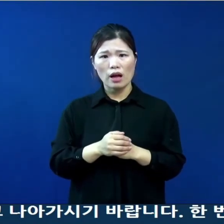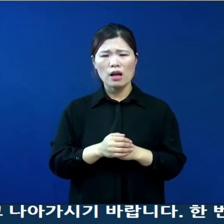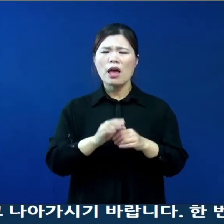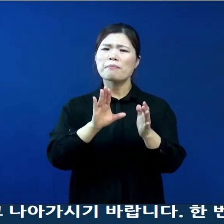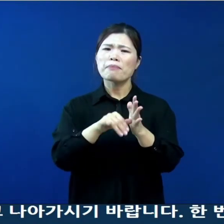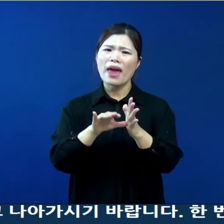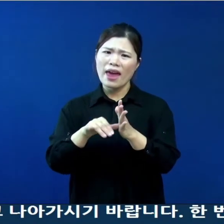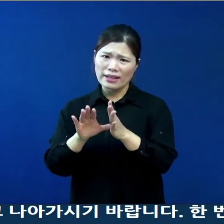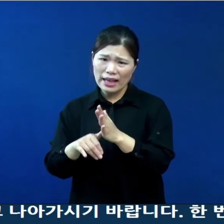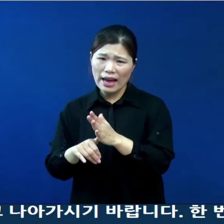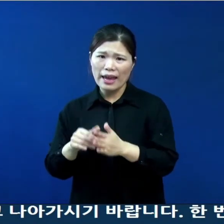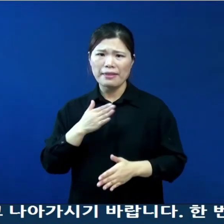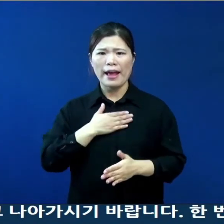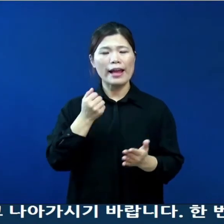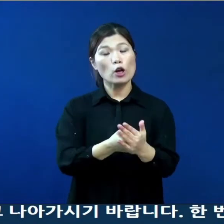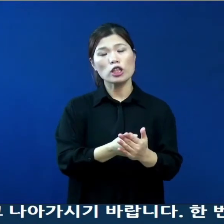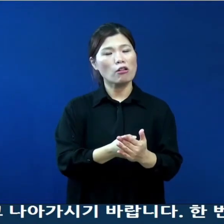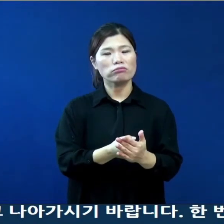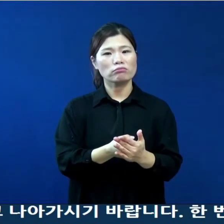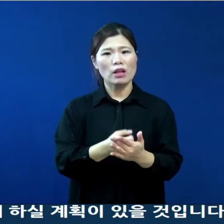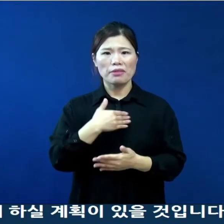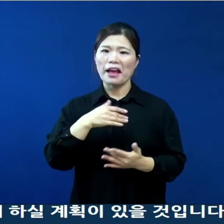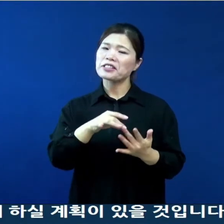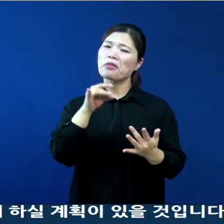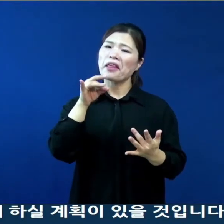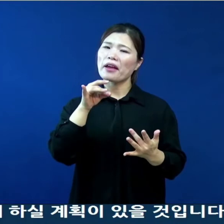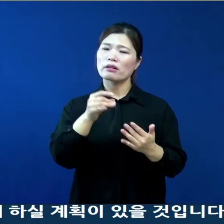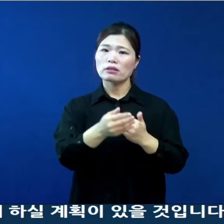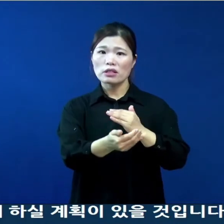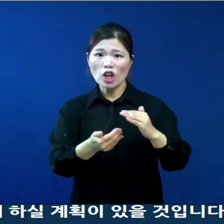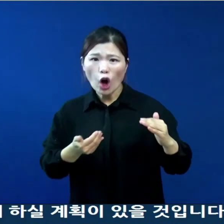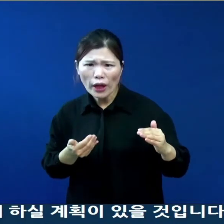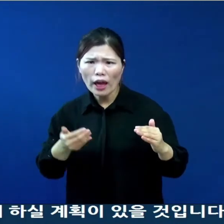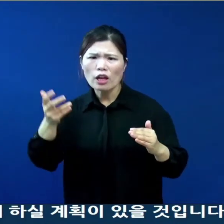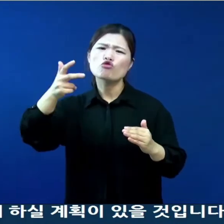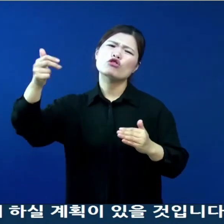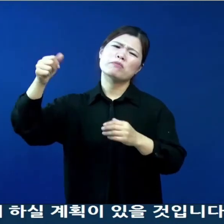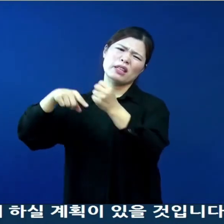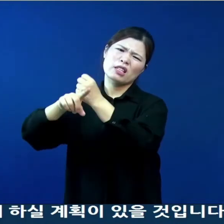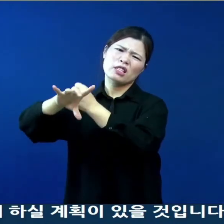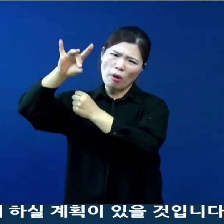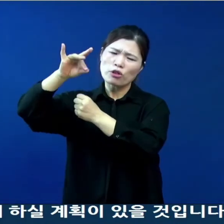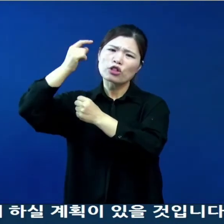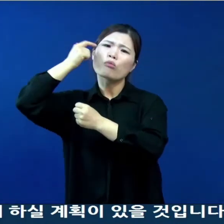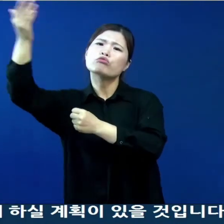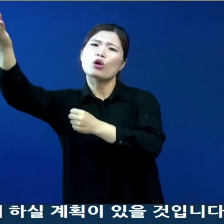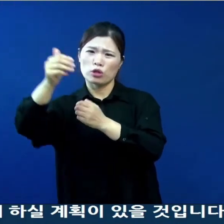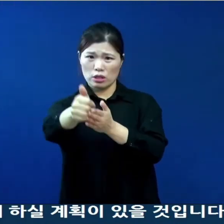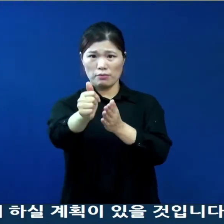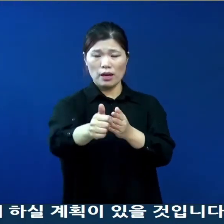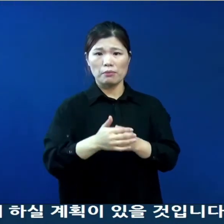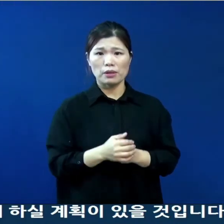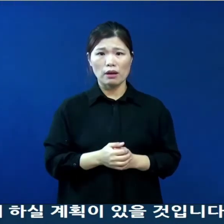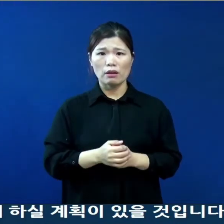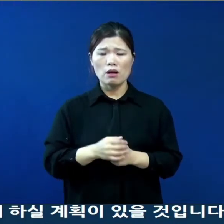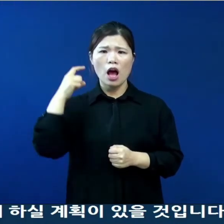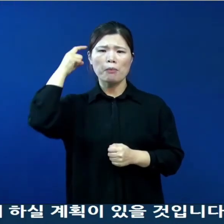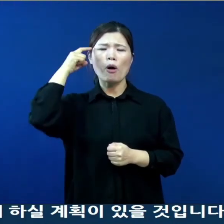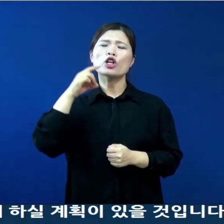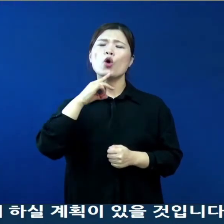매사에 내가 결정하고 내가 선택하기 전에 주의 뜻을 물어보는 것입니다. 머리로만 주님을 모시고